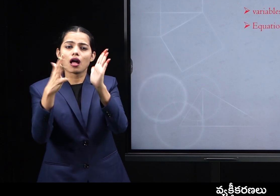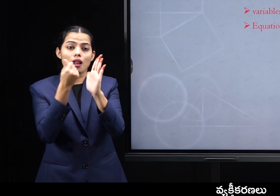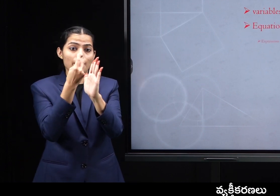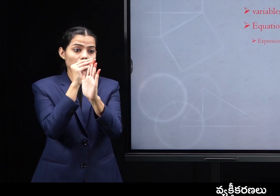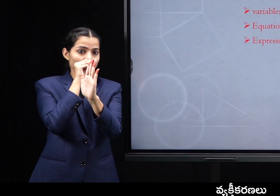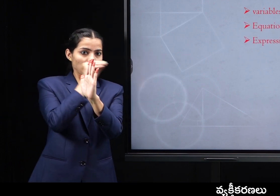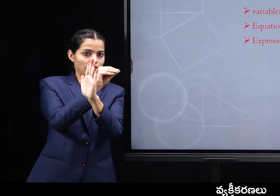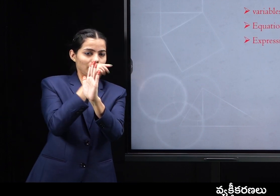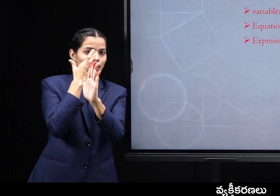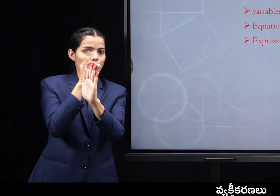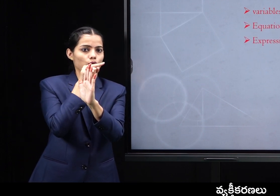వ్యక్తీకరణలు,